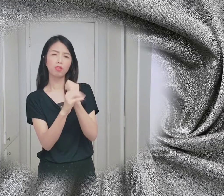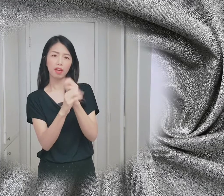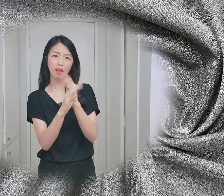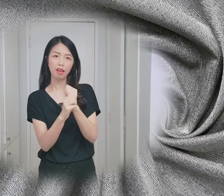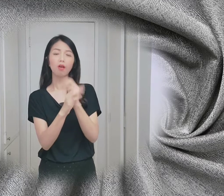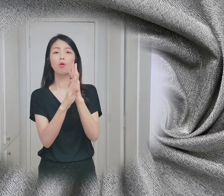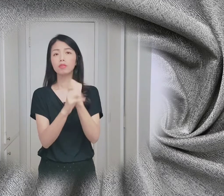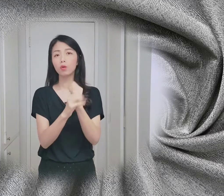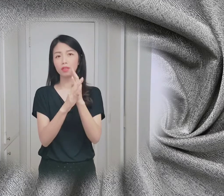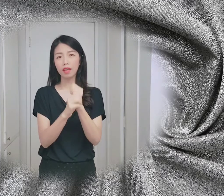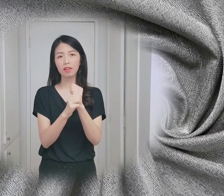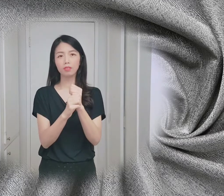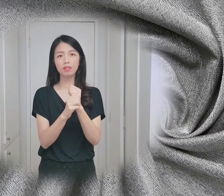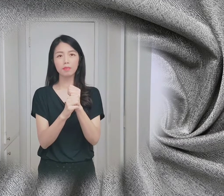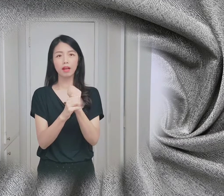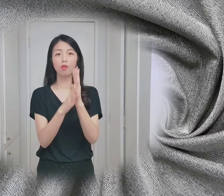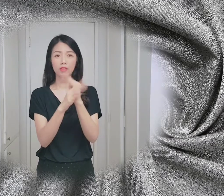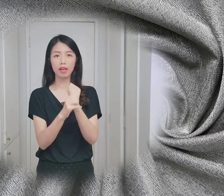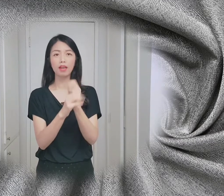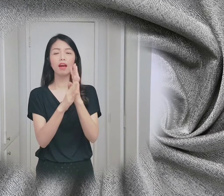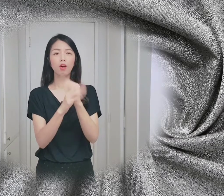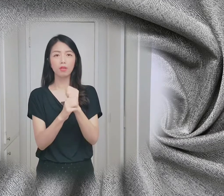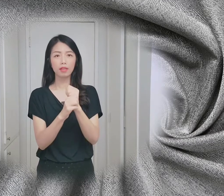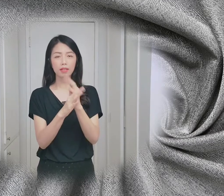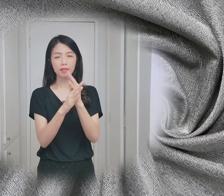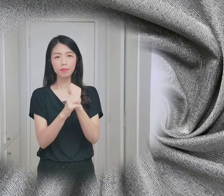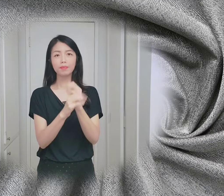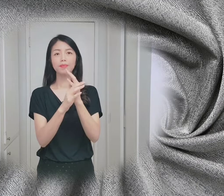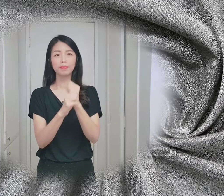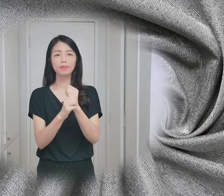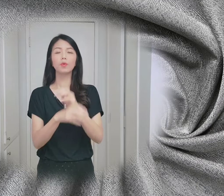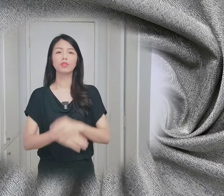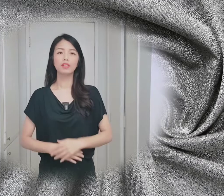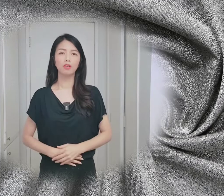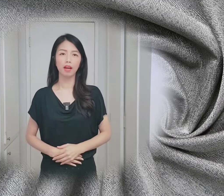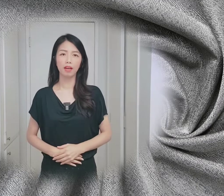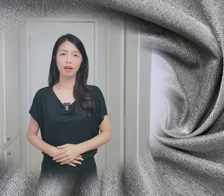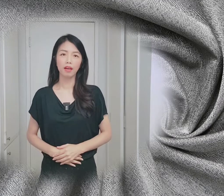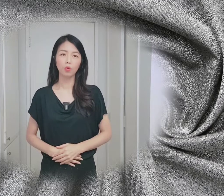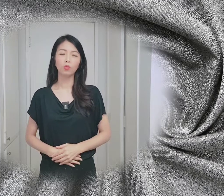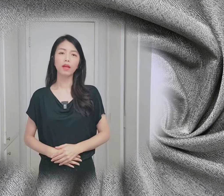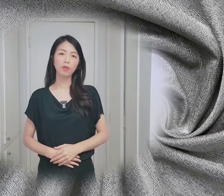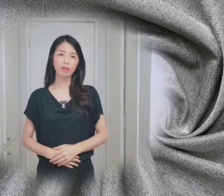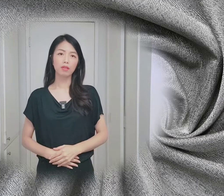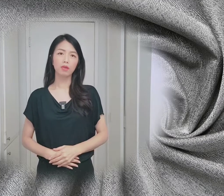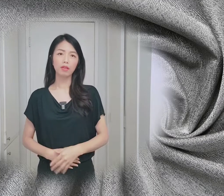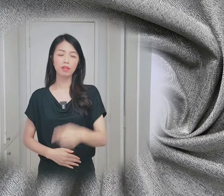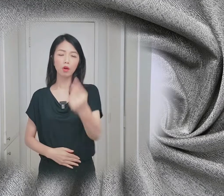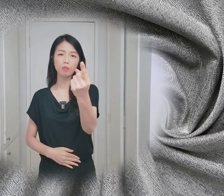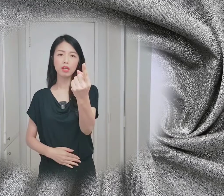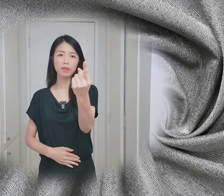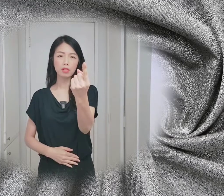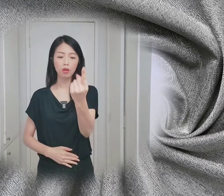해주시면 언제 오는데 이런 뜻입니다. 언제쯤 오시려나. 오다라고 하는 뜻의